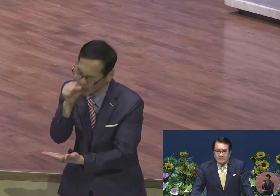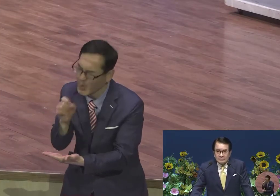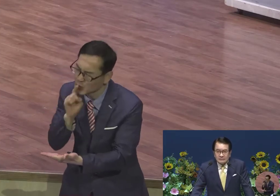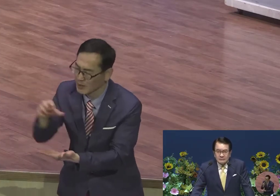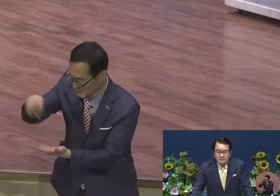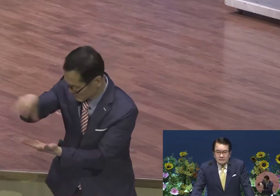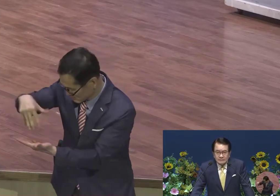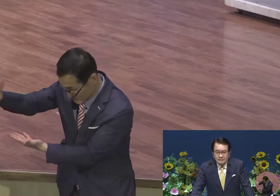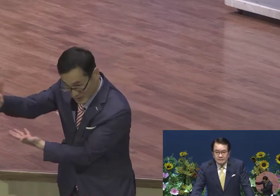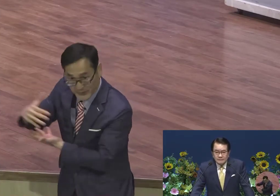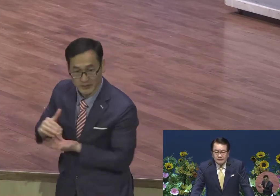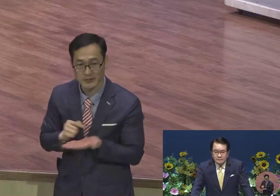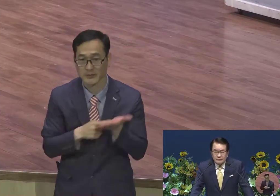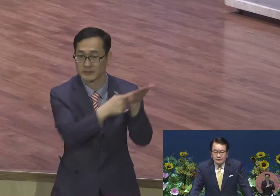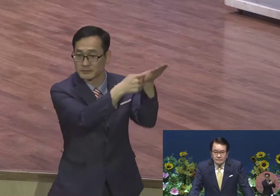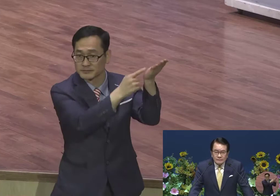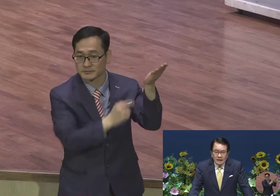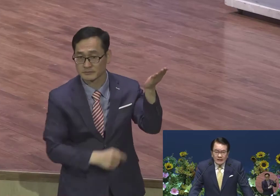했는데